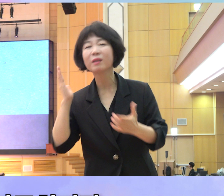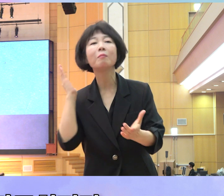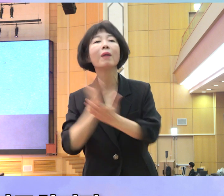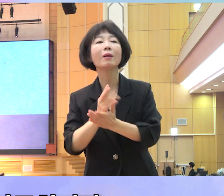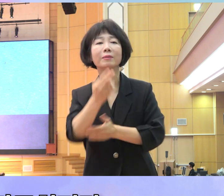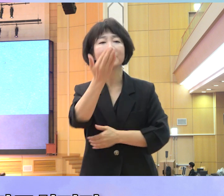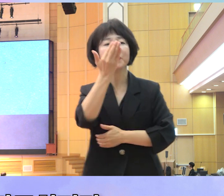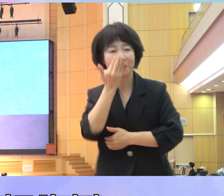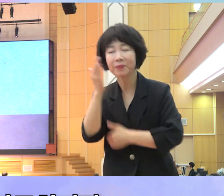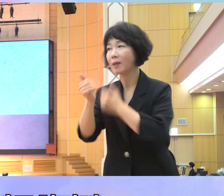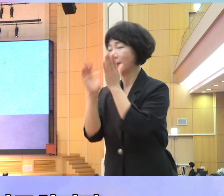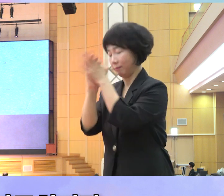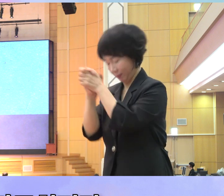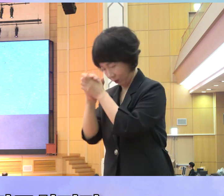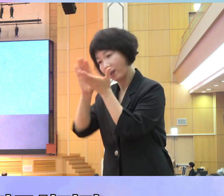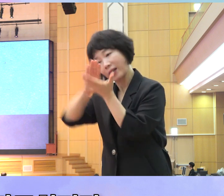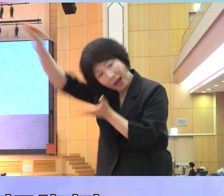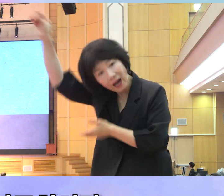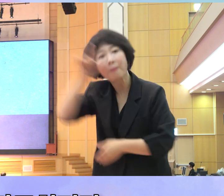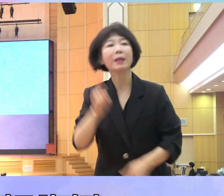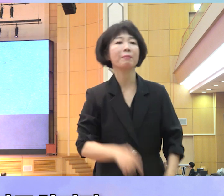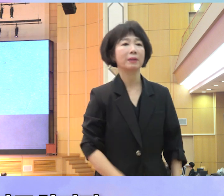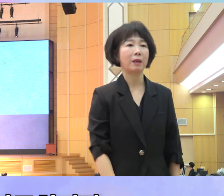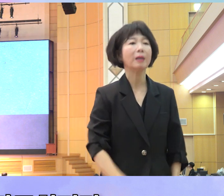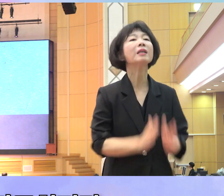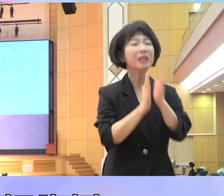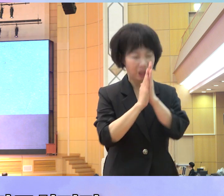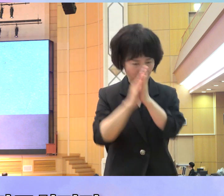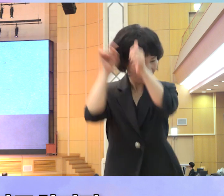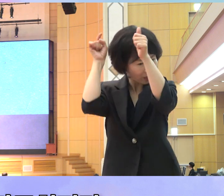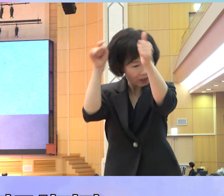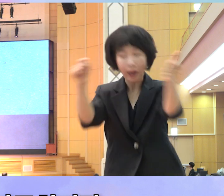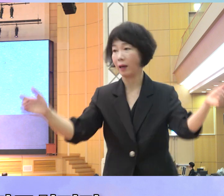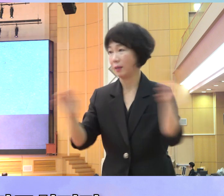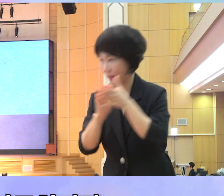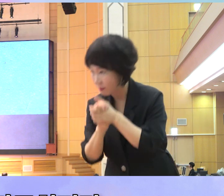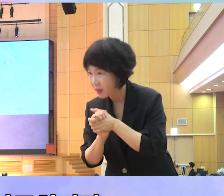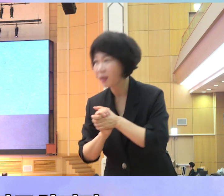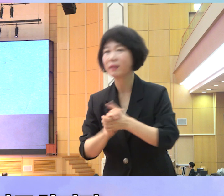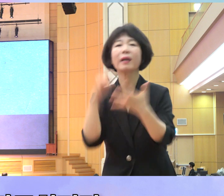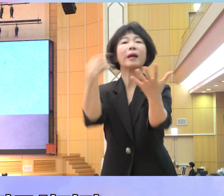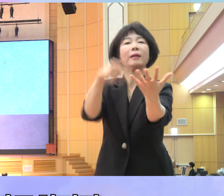할렐루야. 이걸 가르치고 계신 거예요. 몸소.